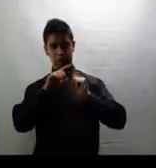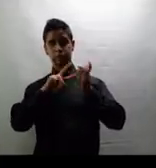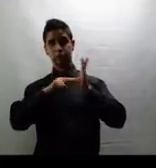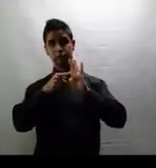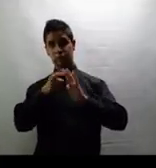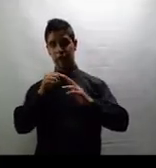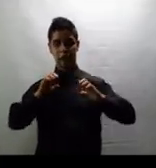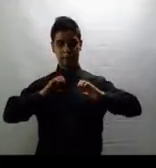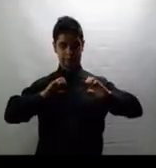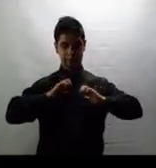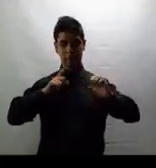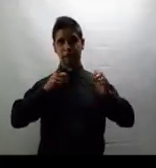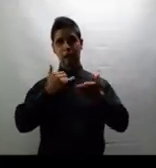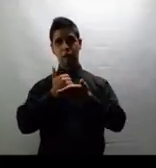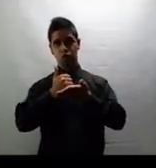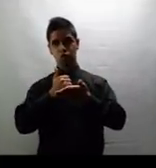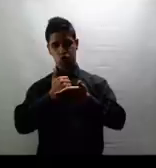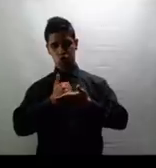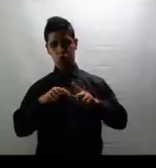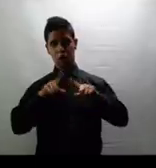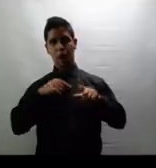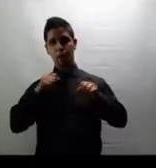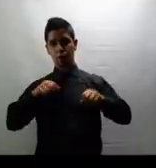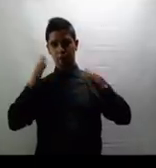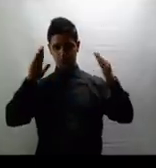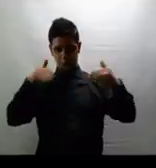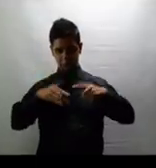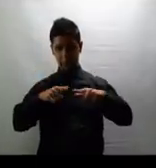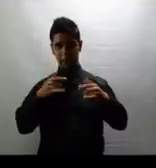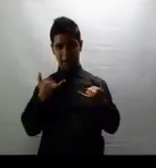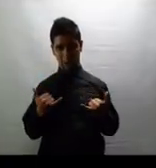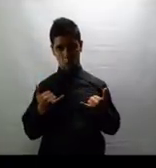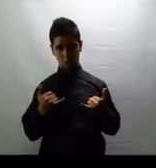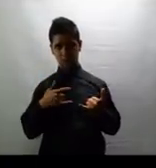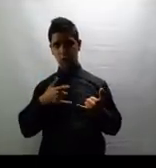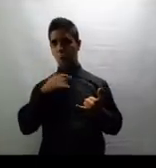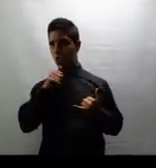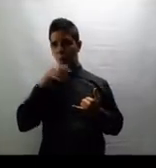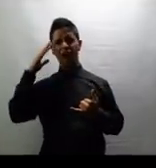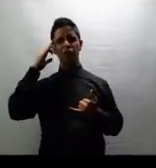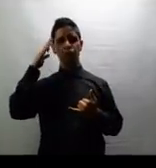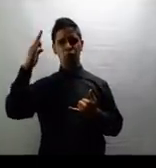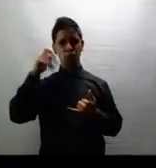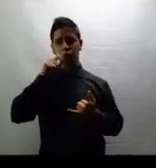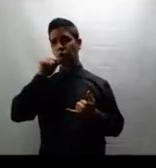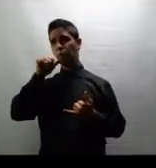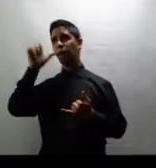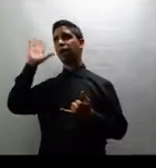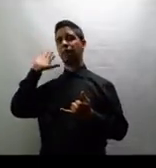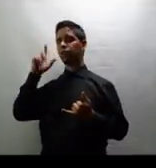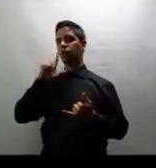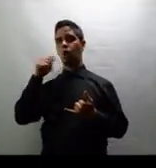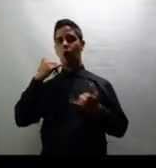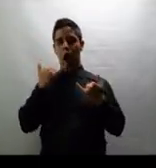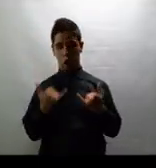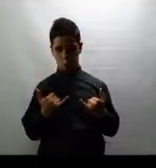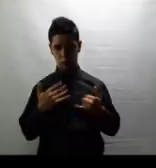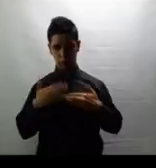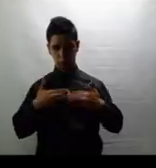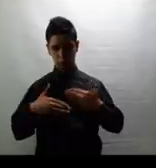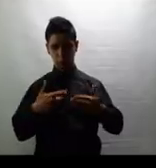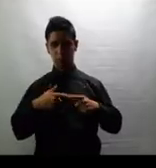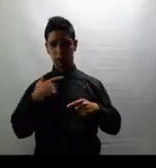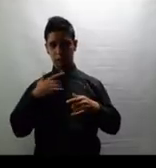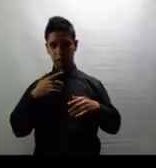una buena manera de enfocarte en el aquí en el ahora es o no importante olvidarte del mañana o de ayer no es aquí ahora estoy